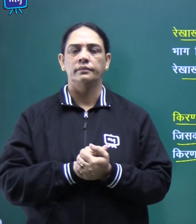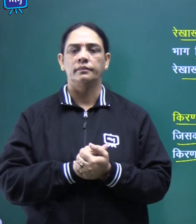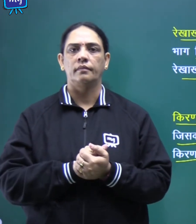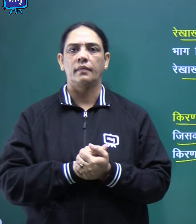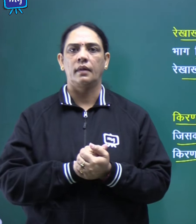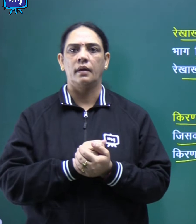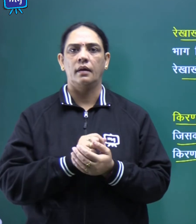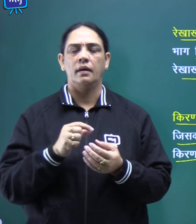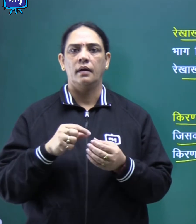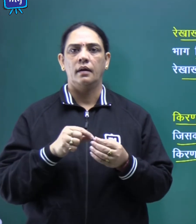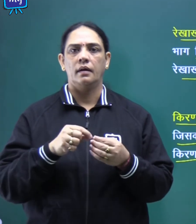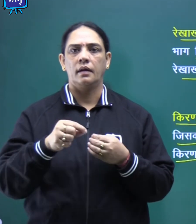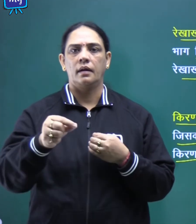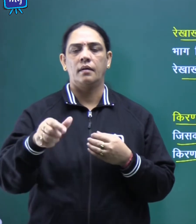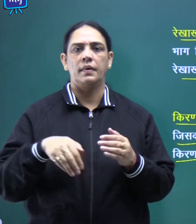रेखा में